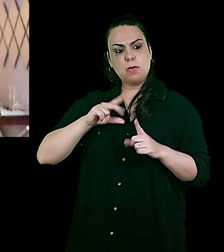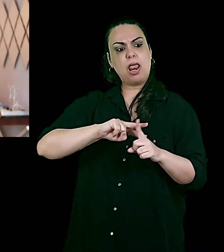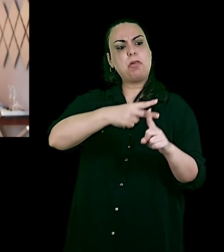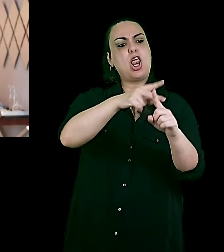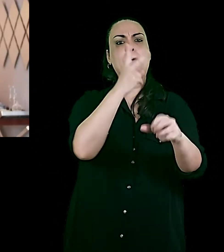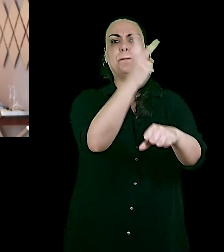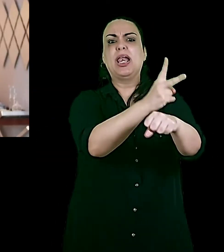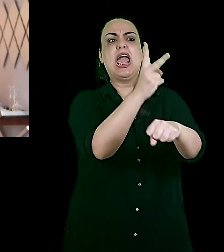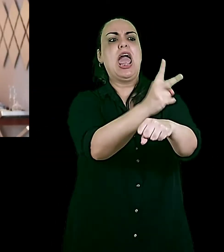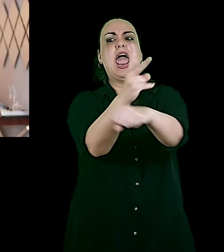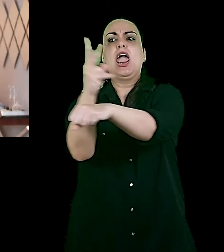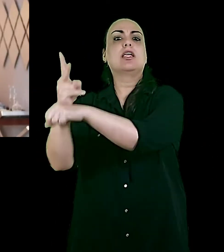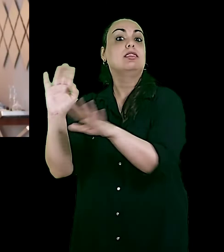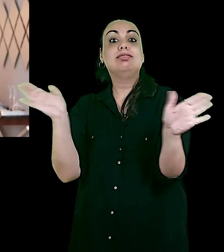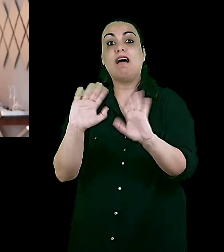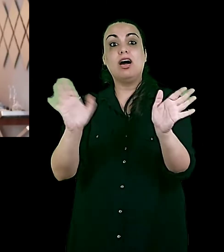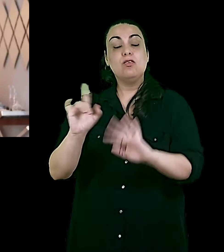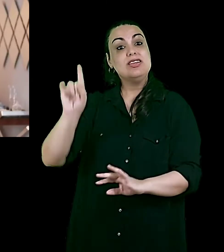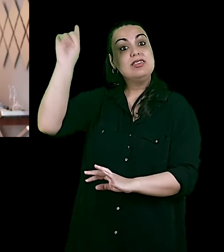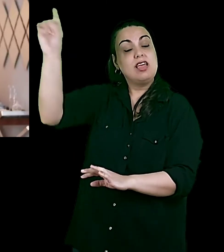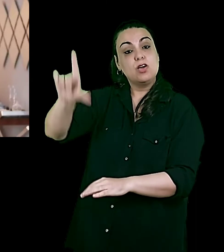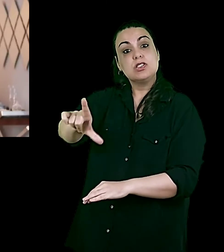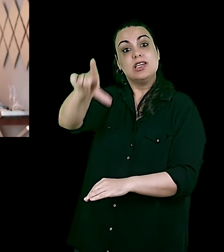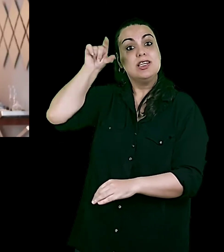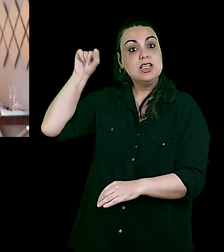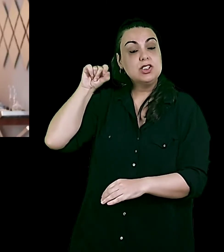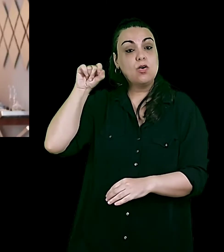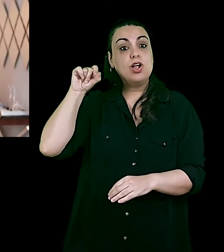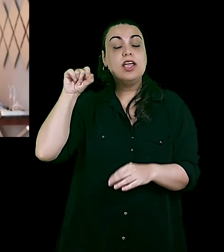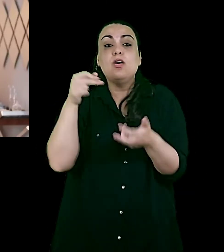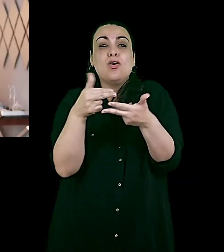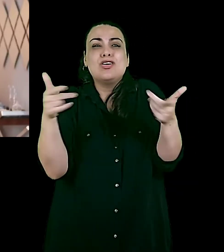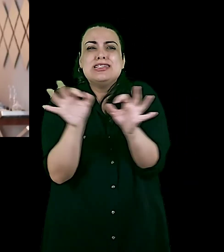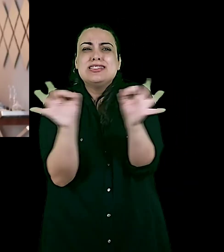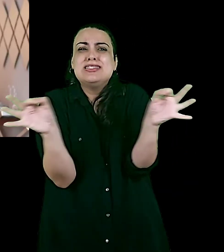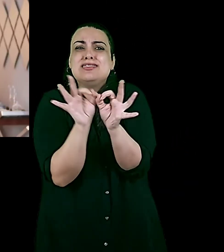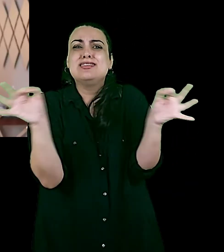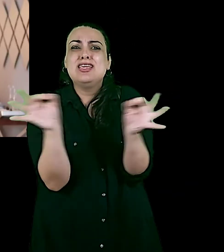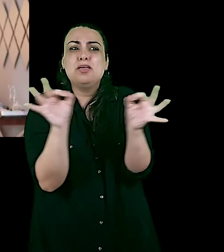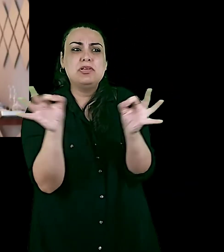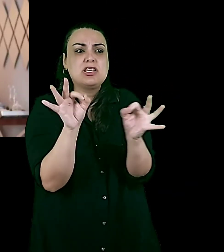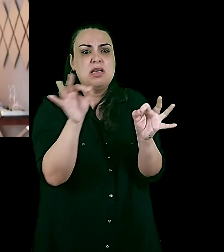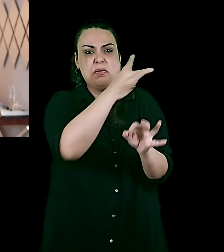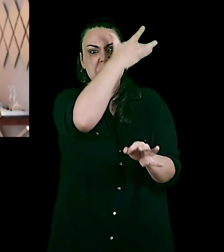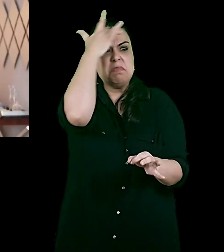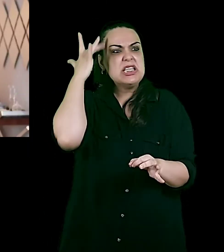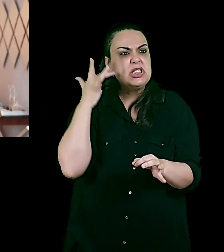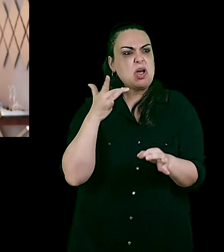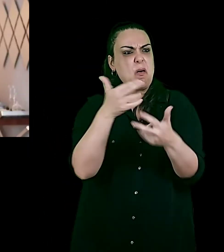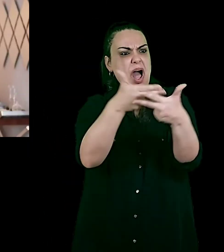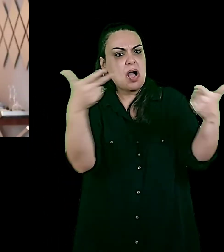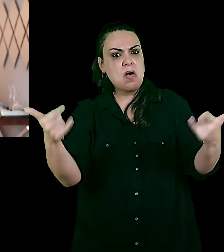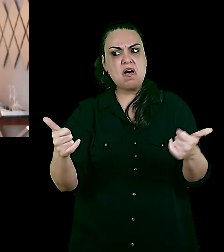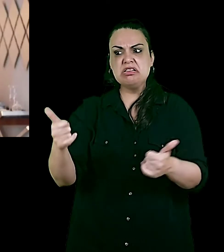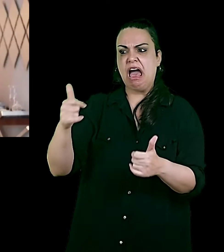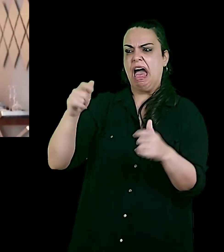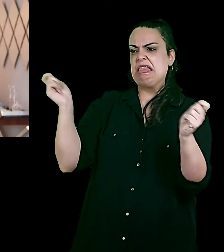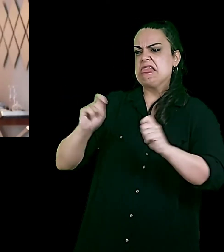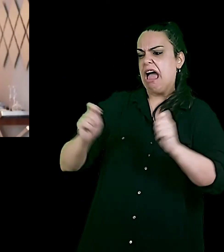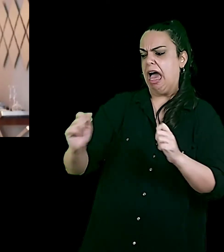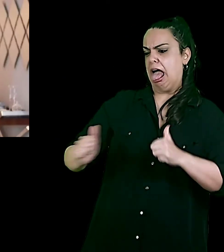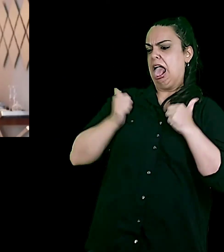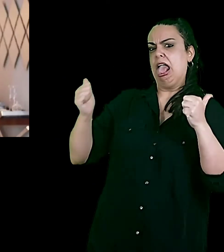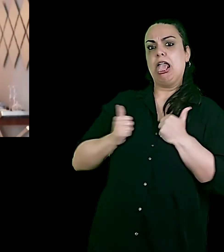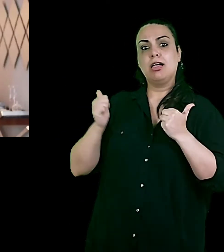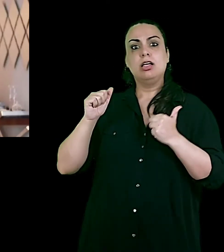multiplicar onde é emprestado. Ele escolheu as coisas que não são para confundirem as que são, lembra? Então, na verdade, Deus não precisa mudar